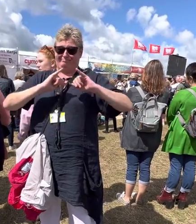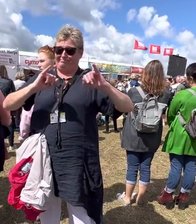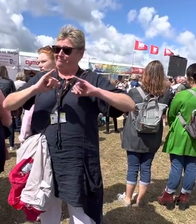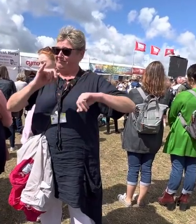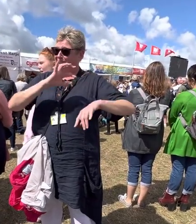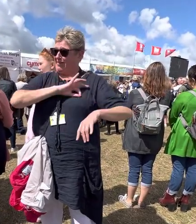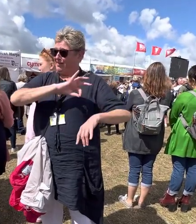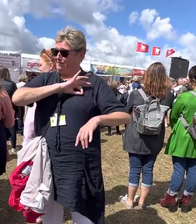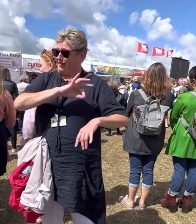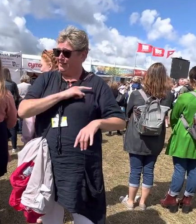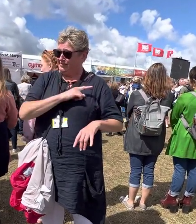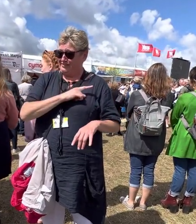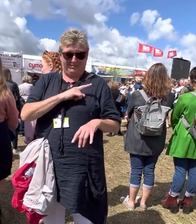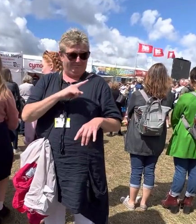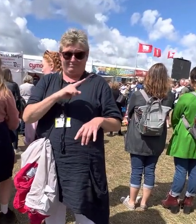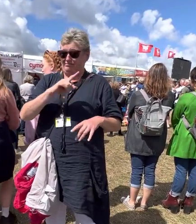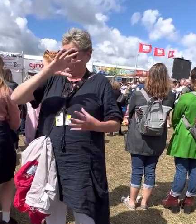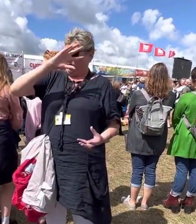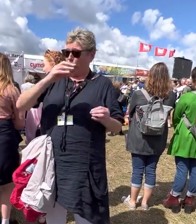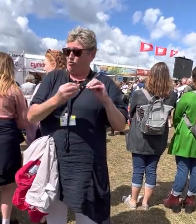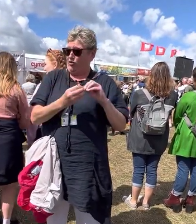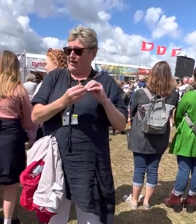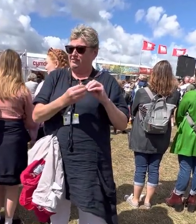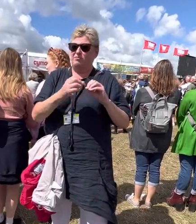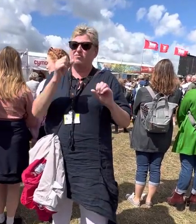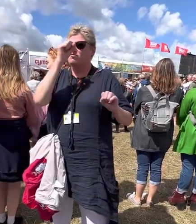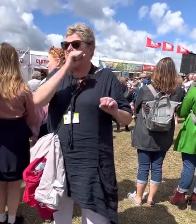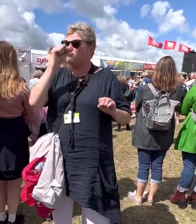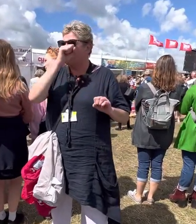chymdeithasol a greuwyd gan athroniaeth y farchnad rydd.